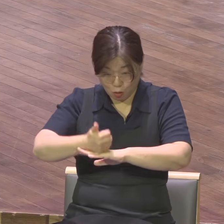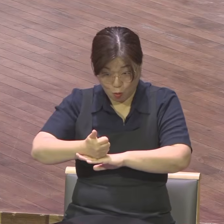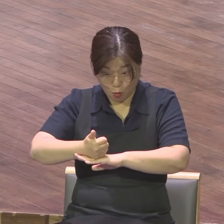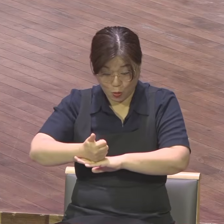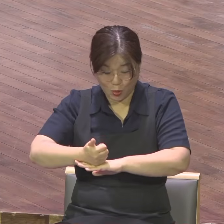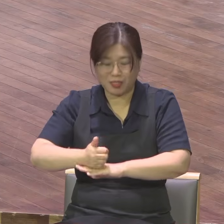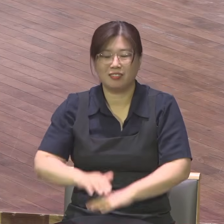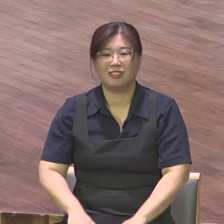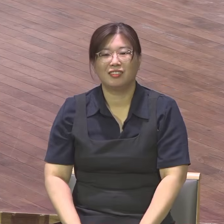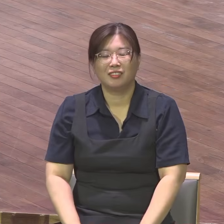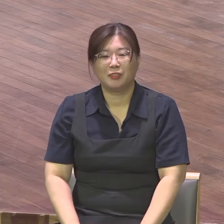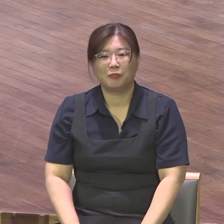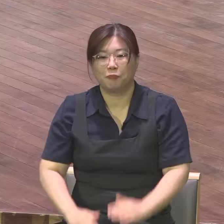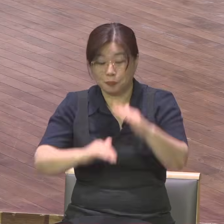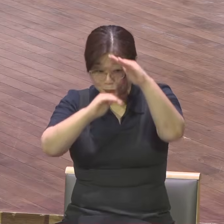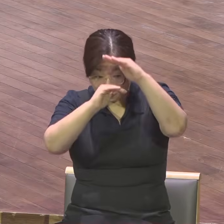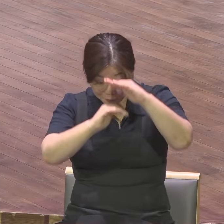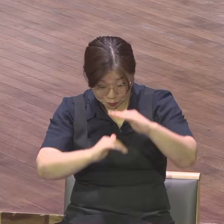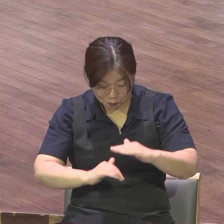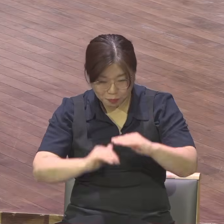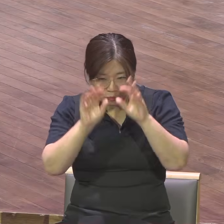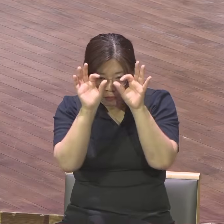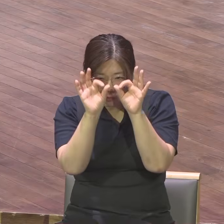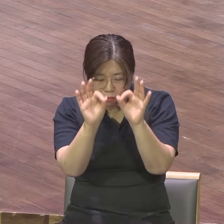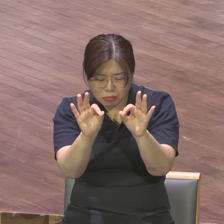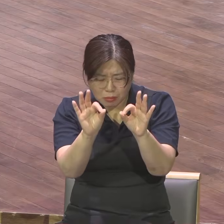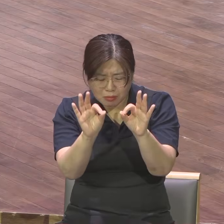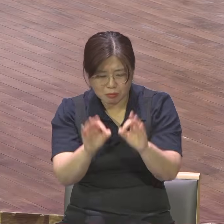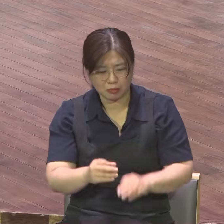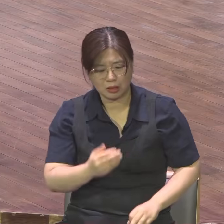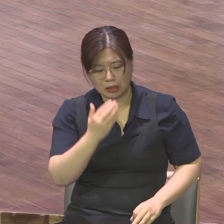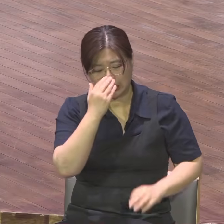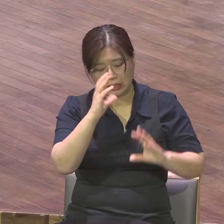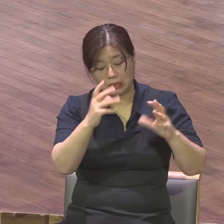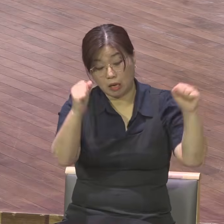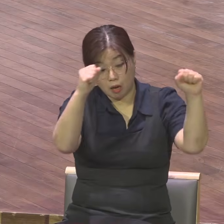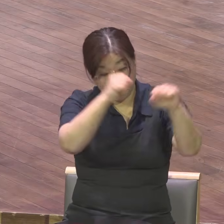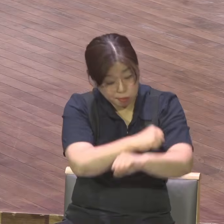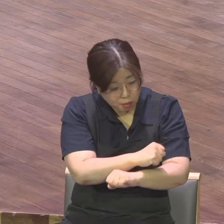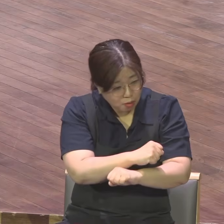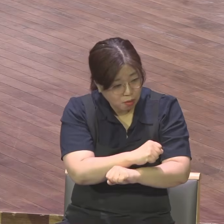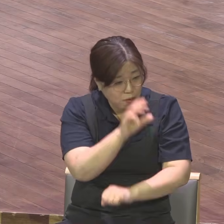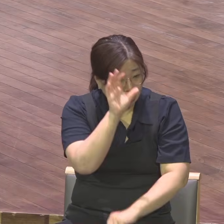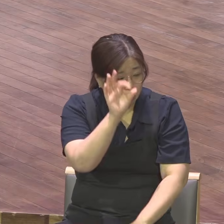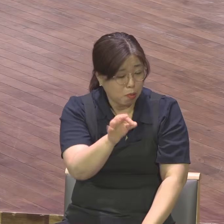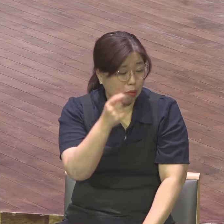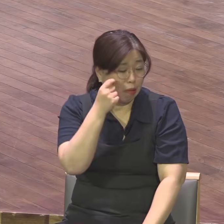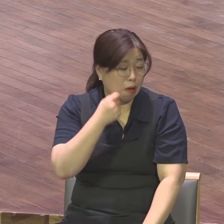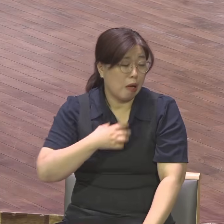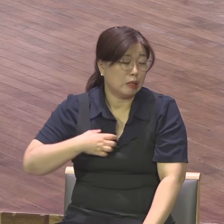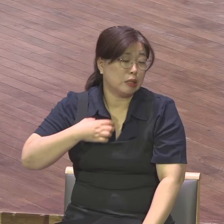예가는 단순히 멸망을 당한 것에 대한 슬픈 그런 노래가 아니에요.